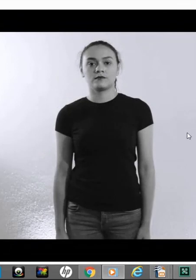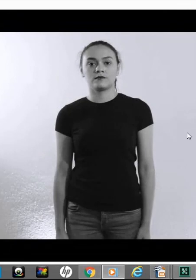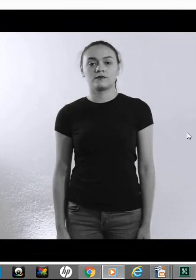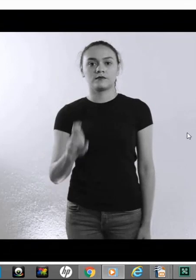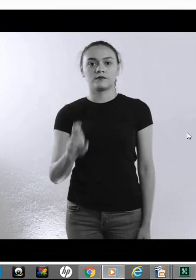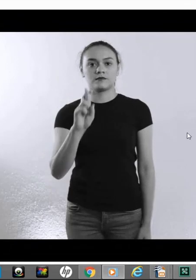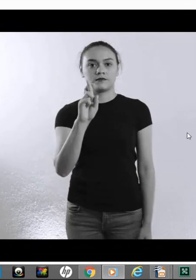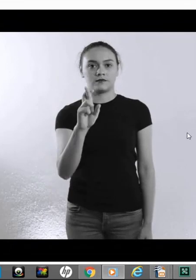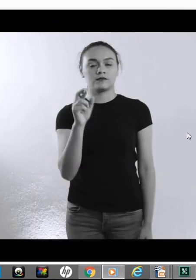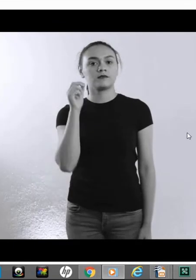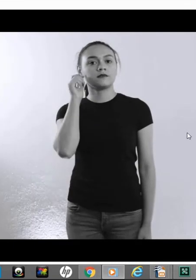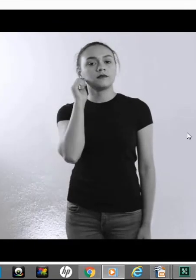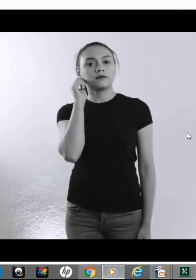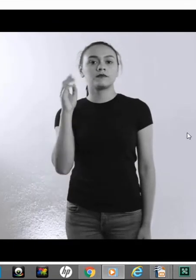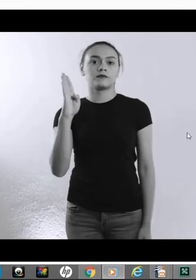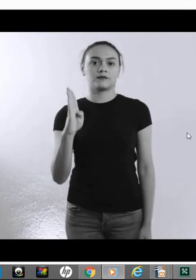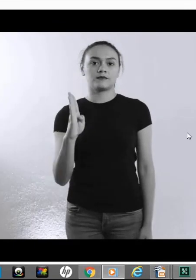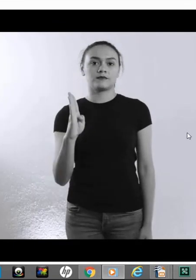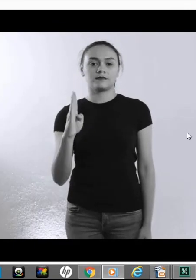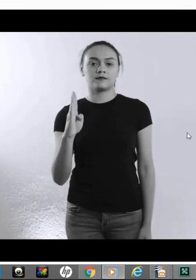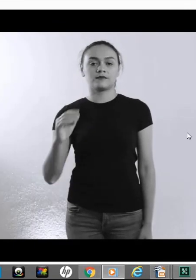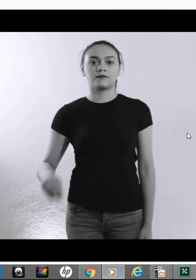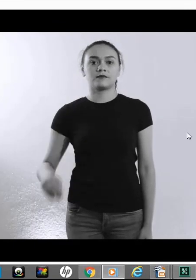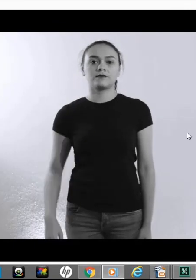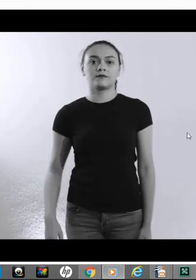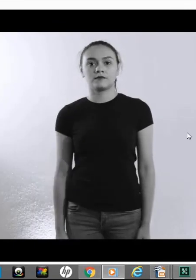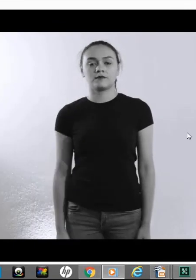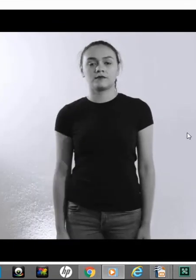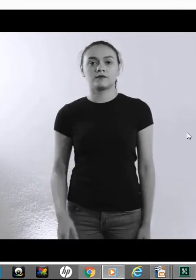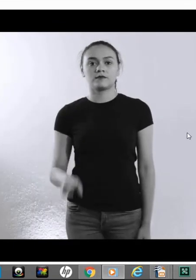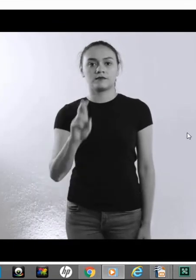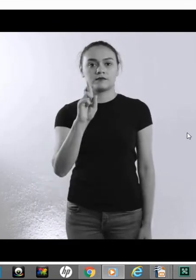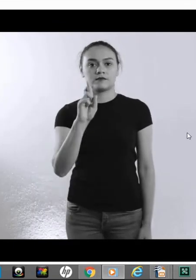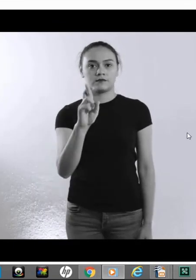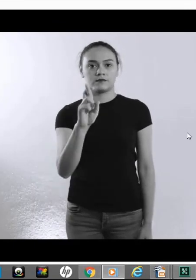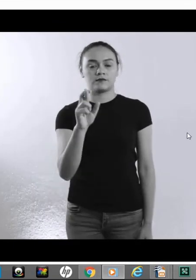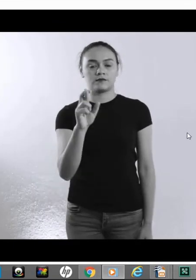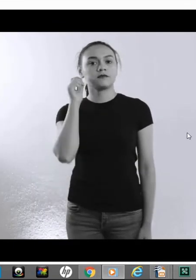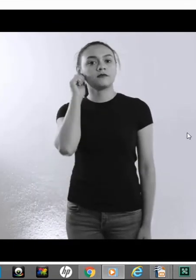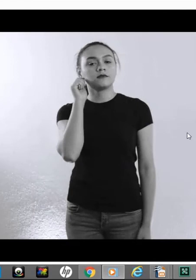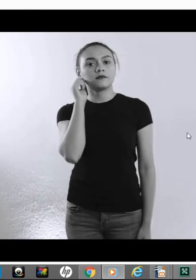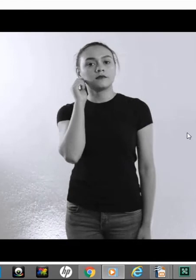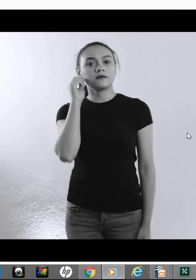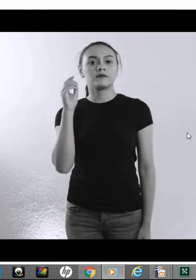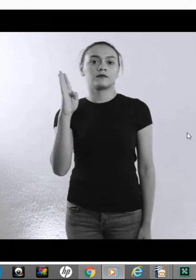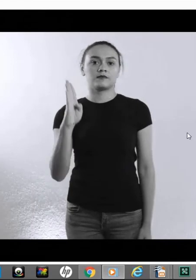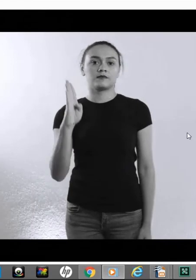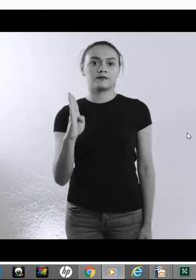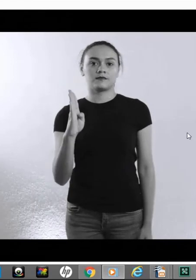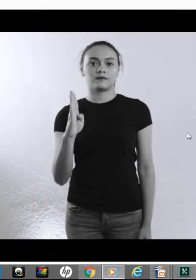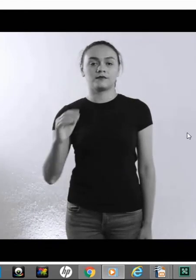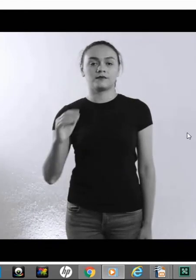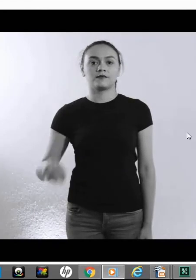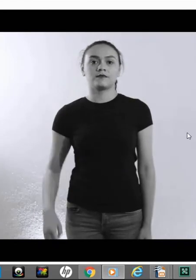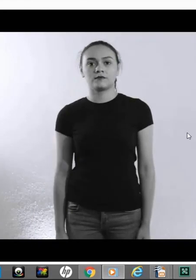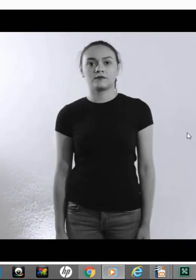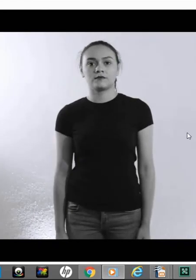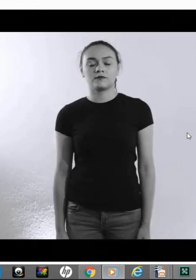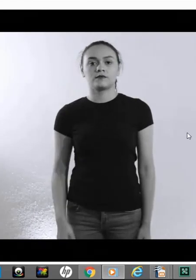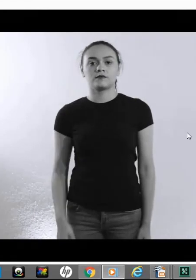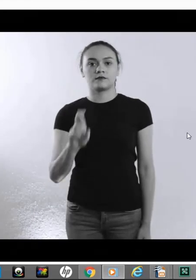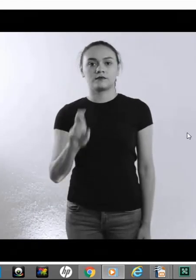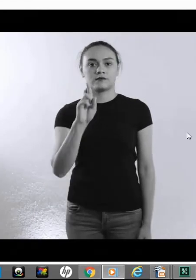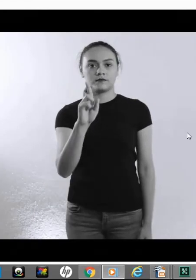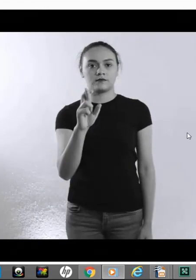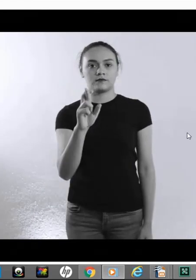problema para nosotros o nosotros para ellos, es que son dos, dejemos dos lenguajes, son dos formas de